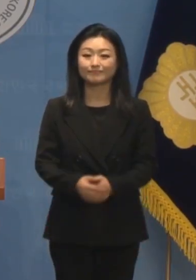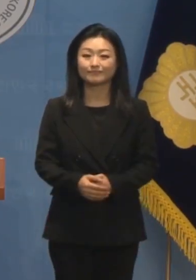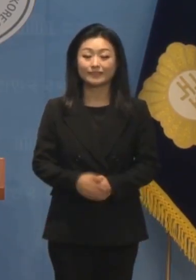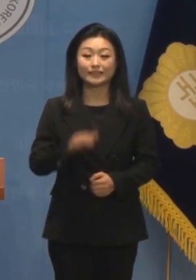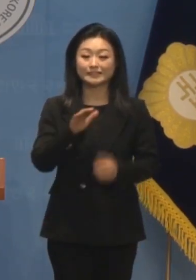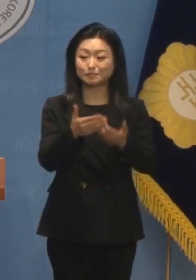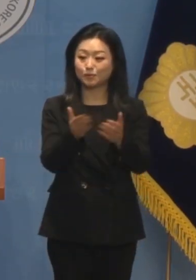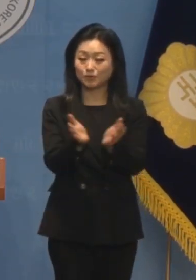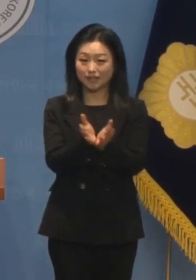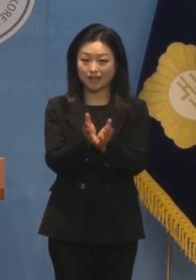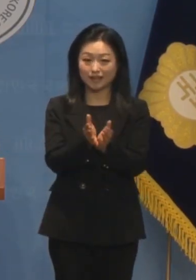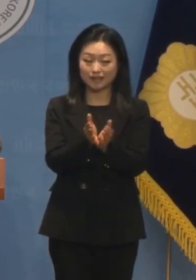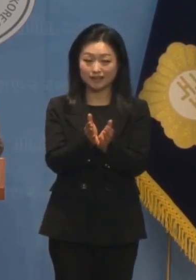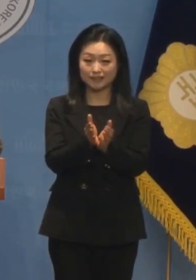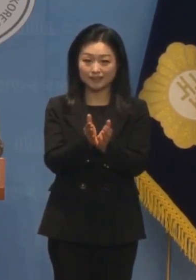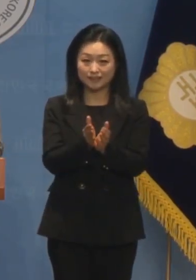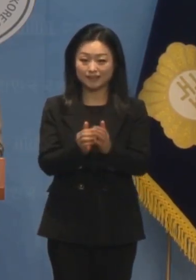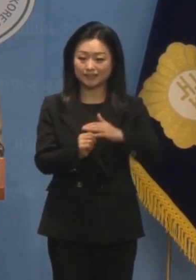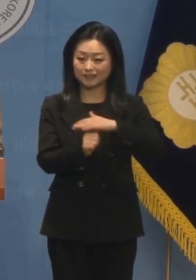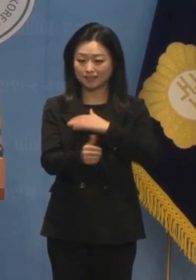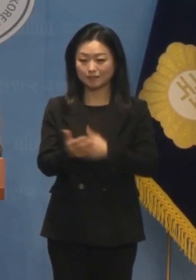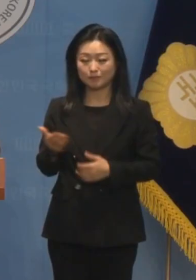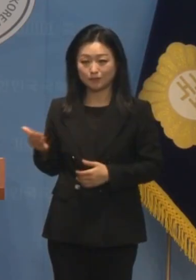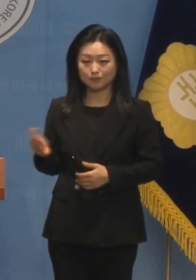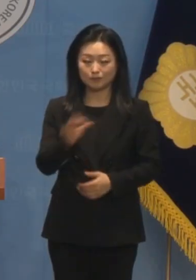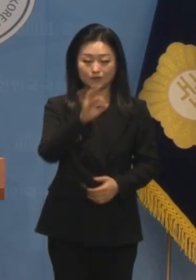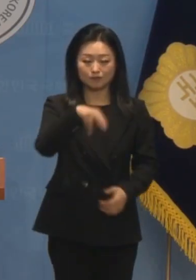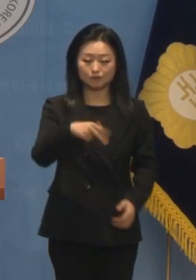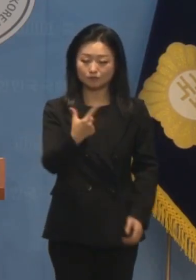진보당 원내대표 윤종욱 의원입니다.